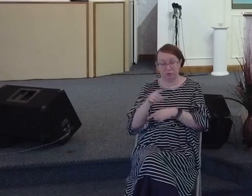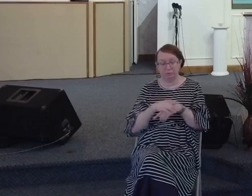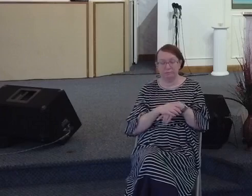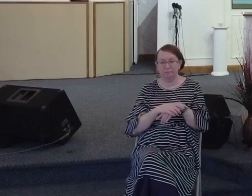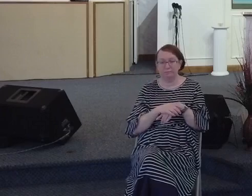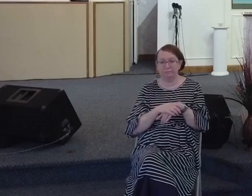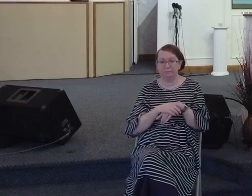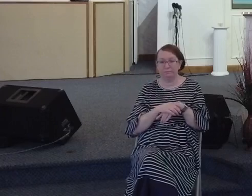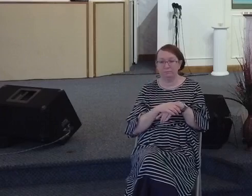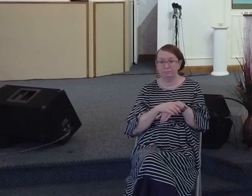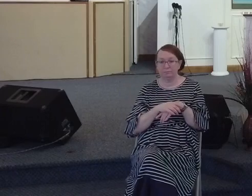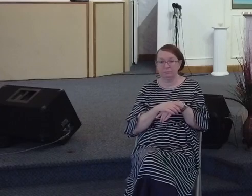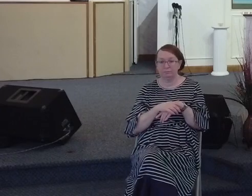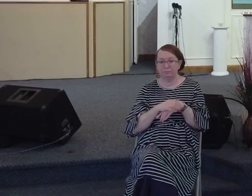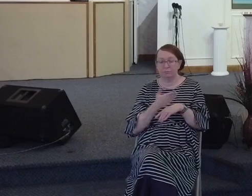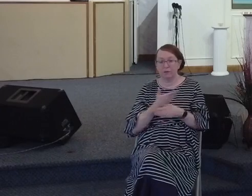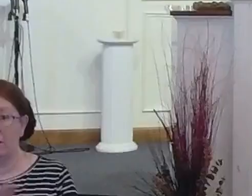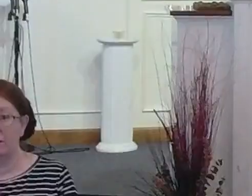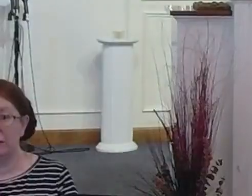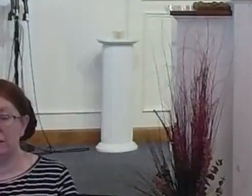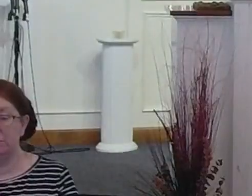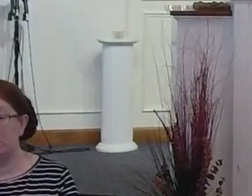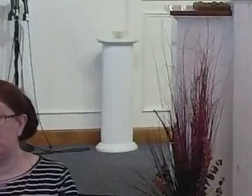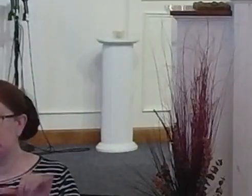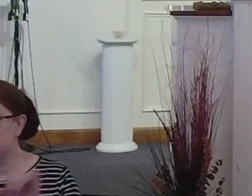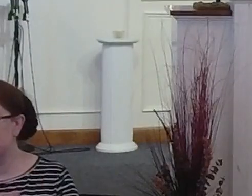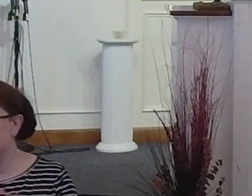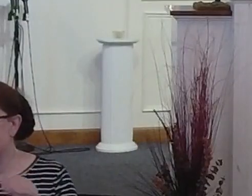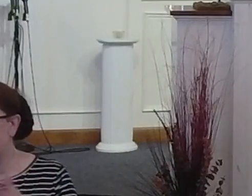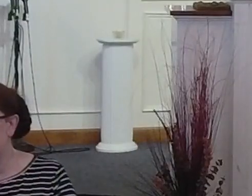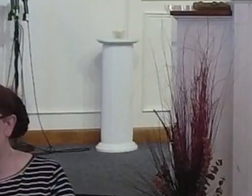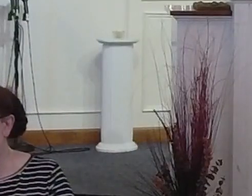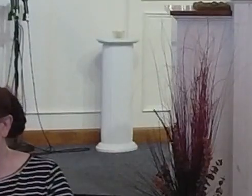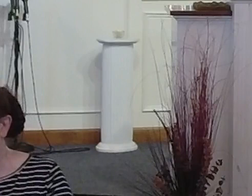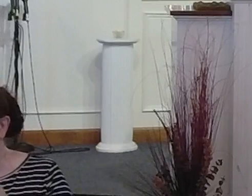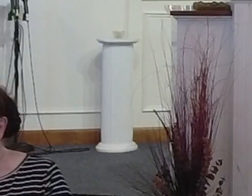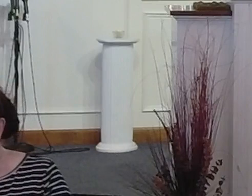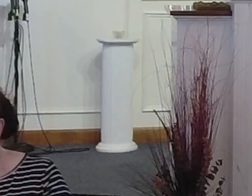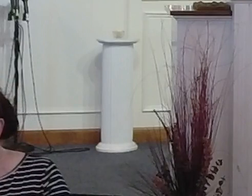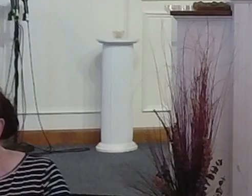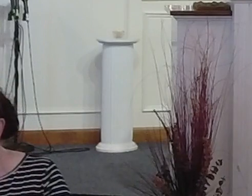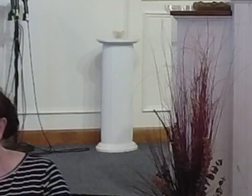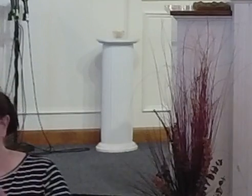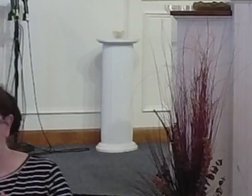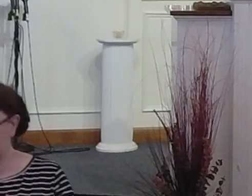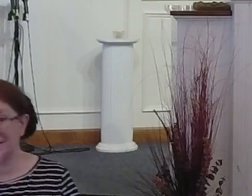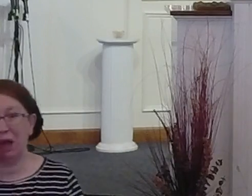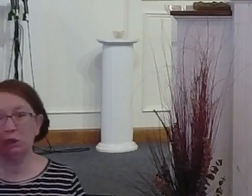antes de que el hombre fuera una pregunta. Dios creó el principio de la nada.